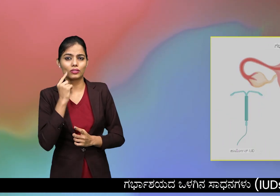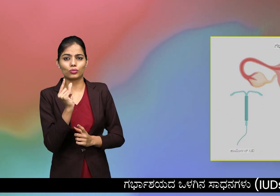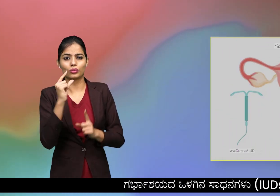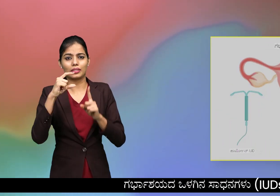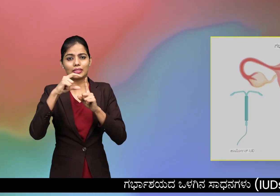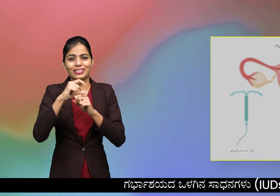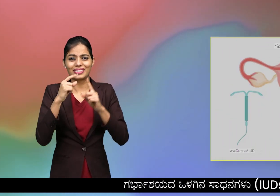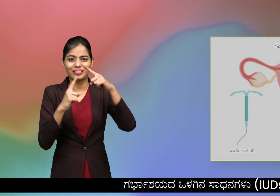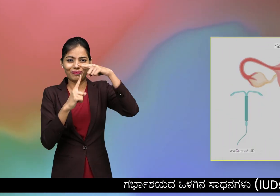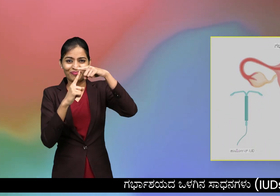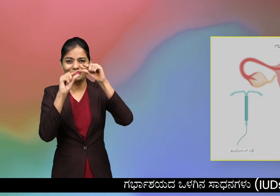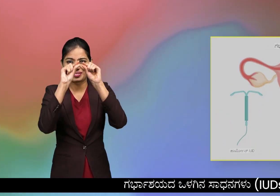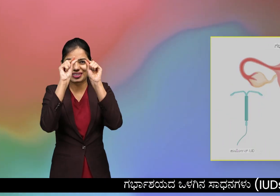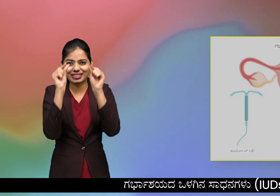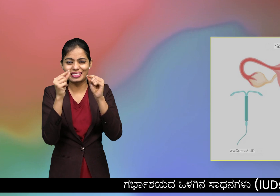ಗರ್ಭಾಶಯದ ಒಳಗಿನ ಸಾಧನಗಳು ಐಯುಡಿಎಸ್.